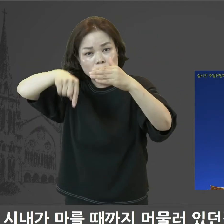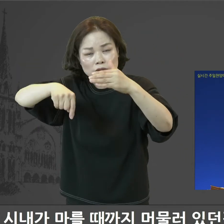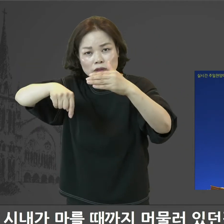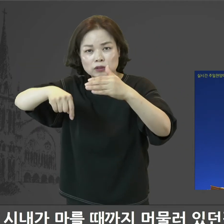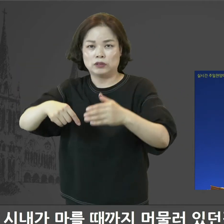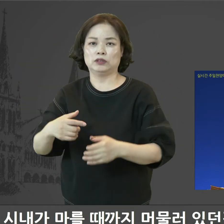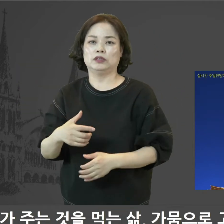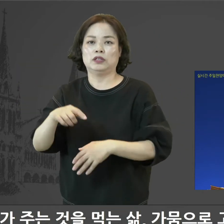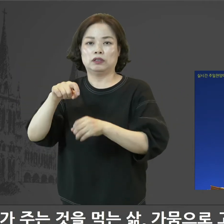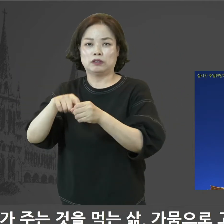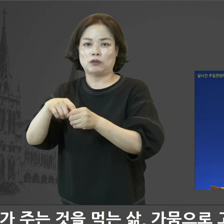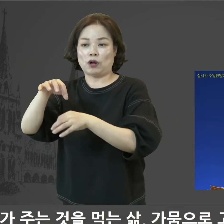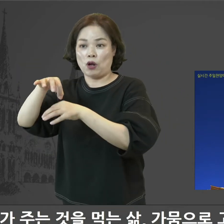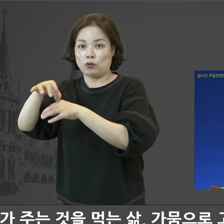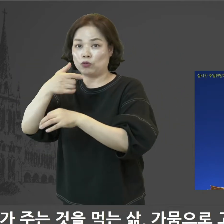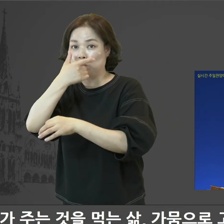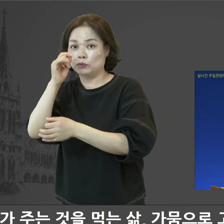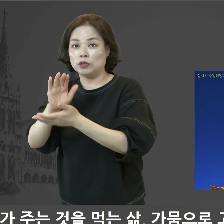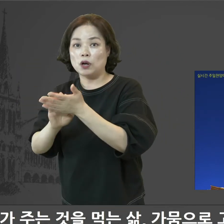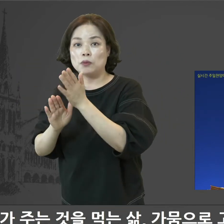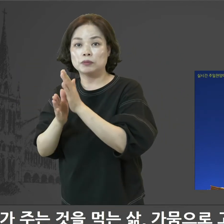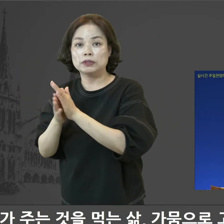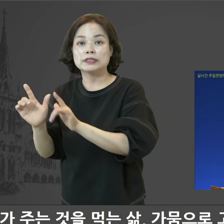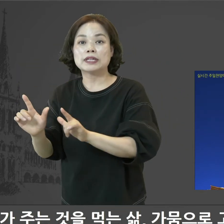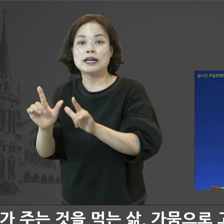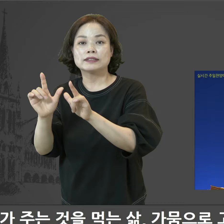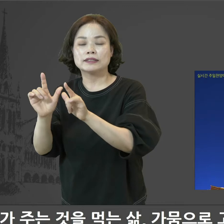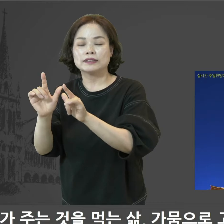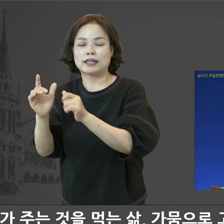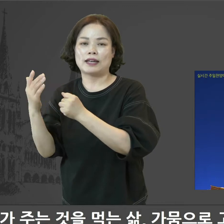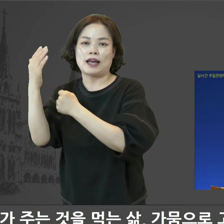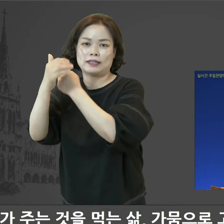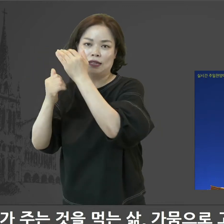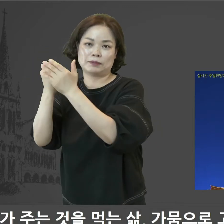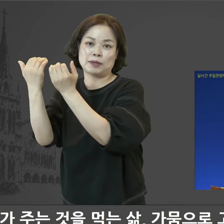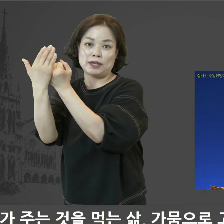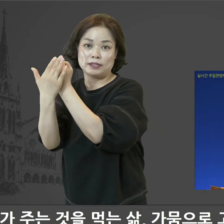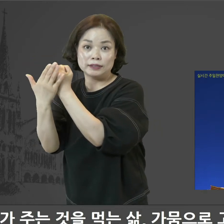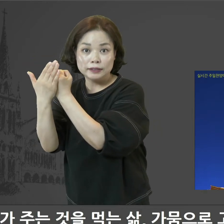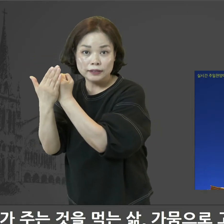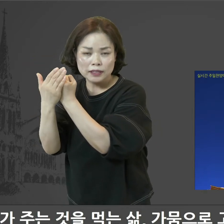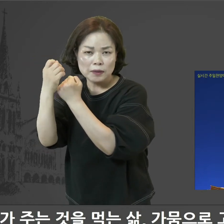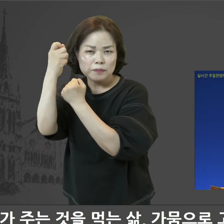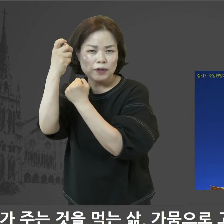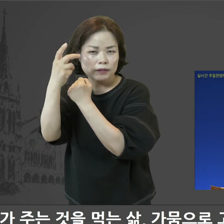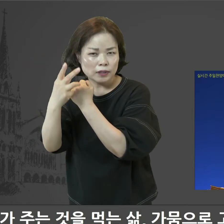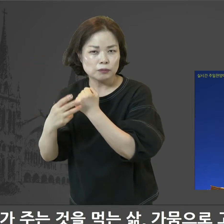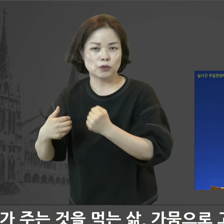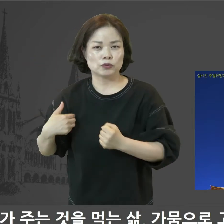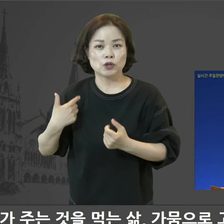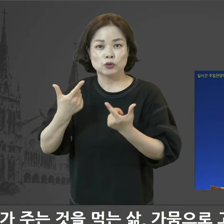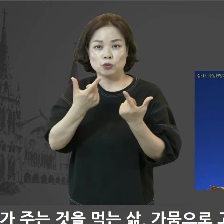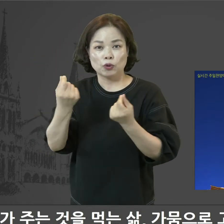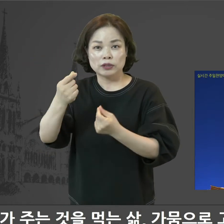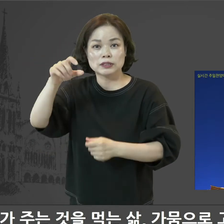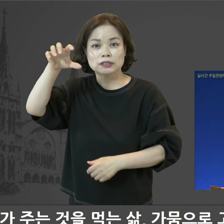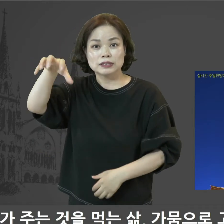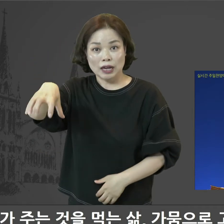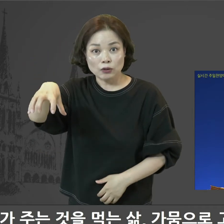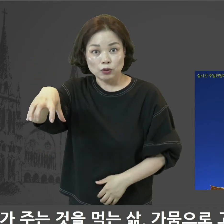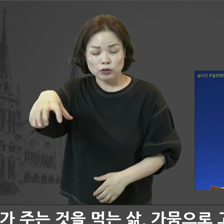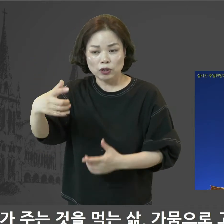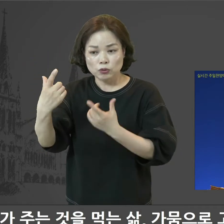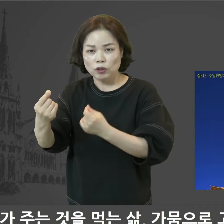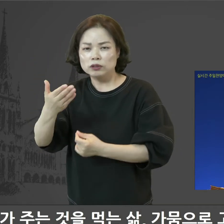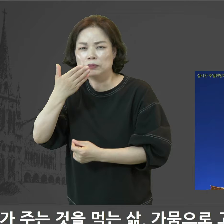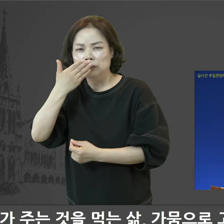없는 삶을 사는 것이 하나님의 은혜다라고 이야기를 합니다. 그러나 몇 날 며칠인지 모르는 똑같은 장소에서